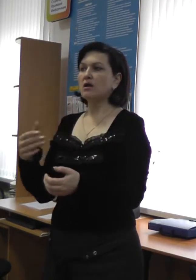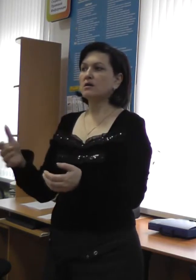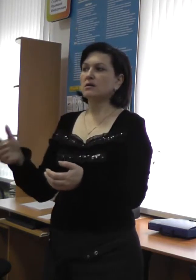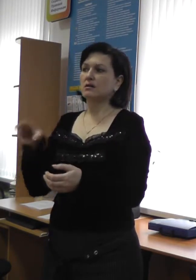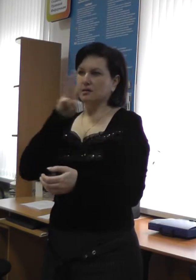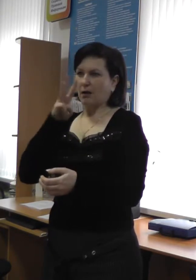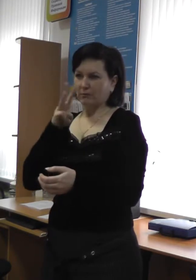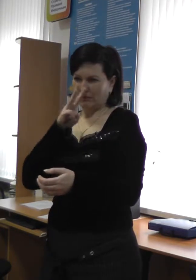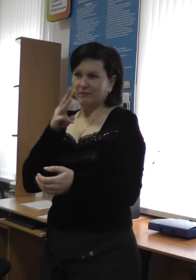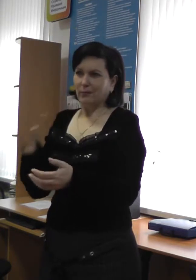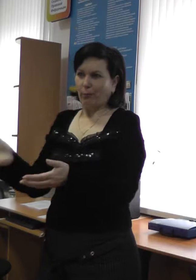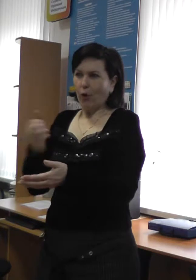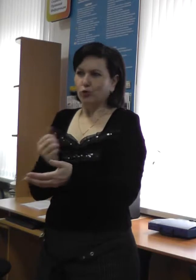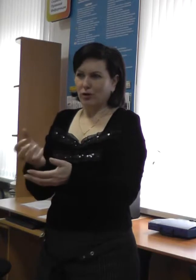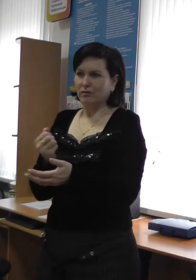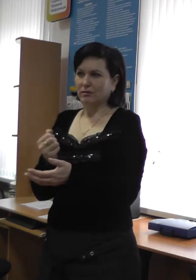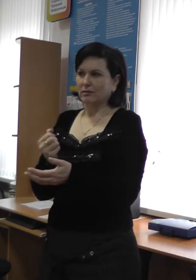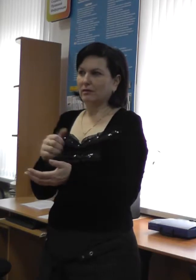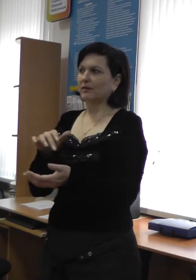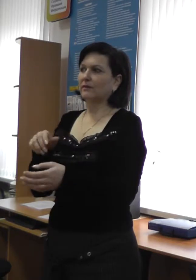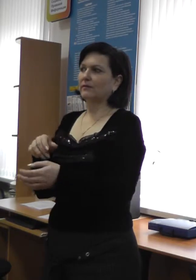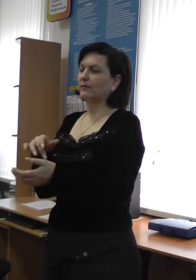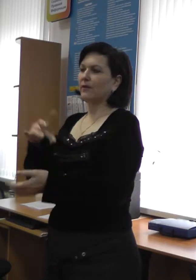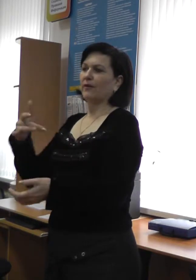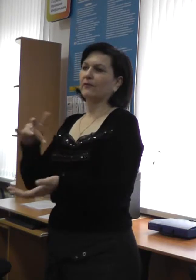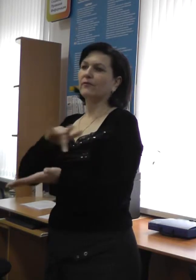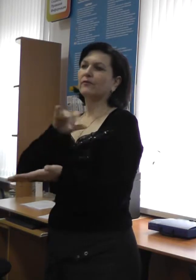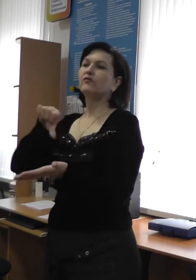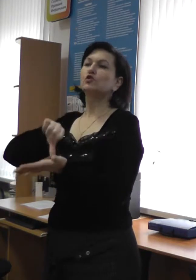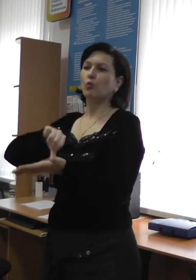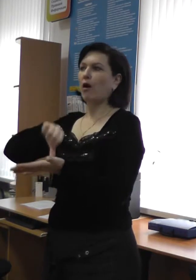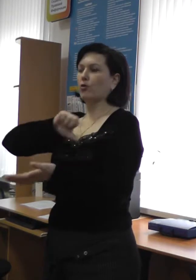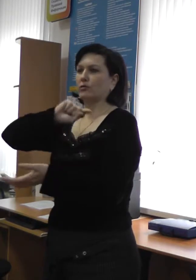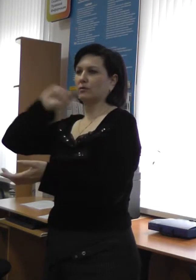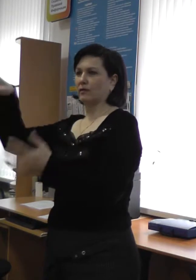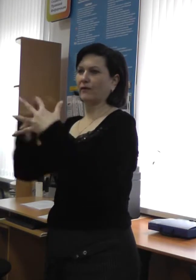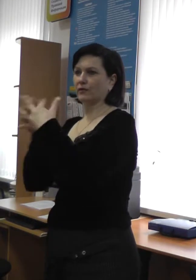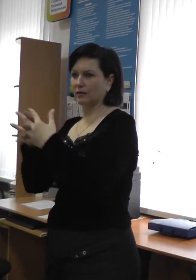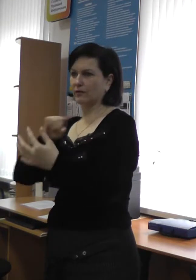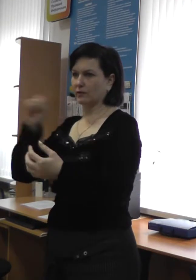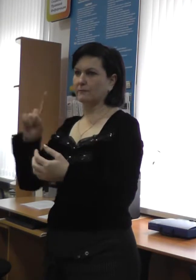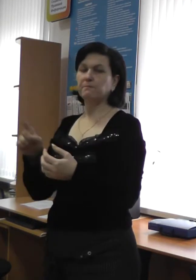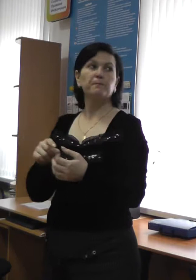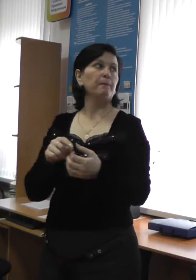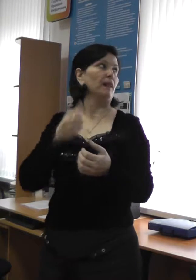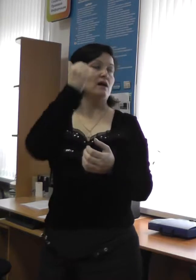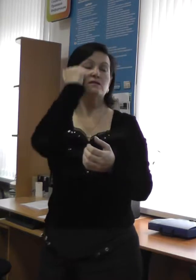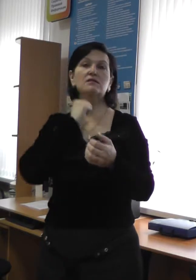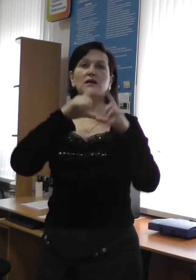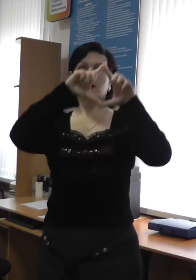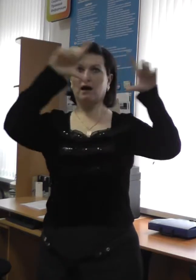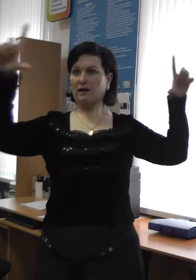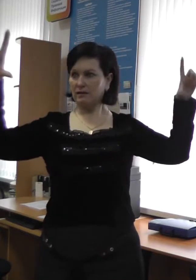кафе, но попала под российский закон о некоммерческих организациях. И теперь лишь старая вывеска кафе